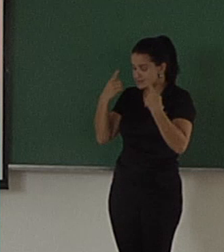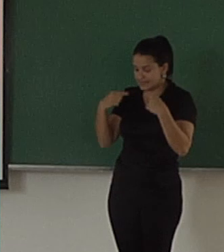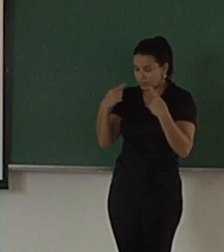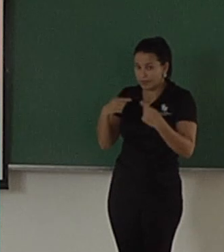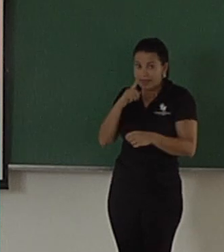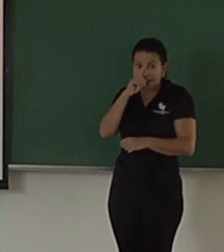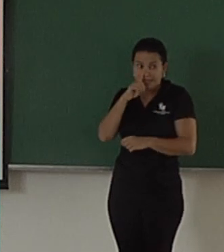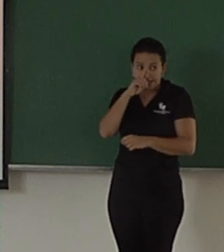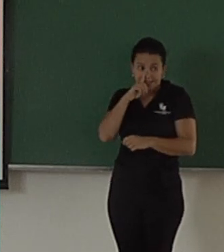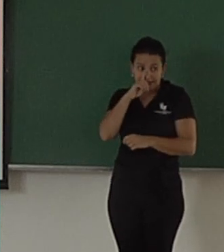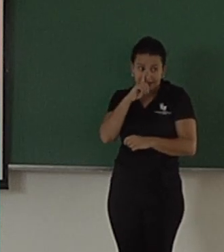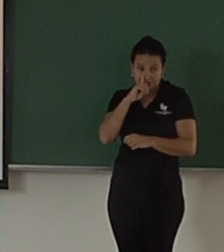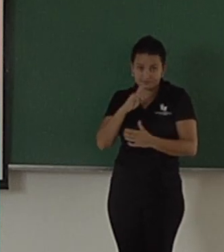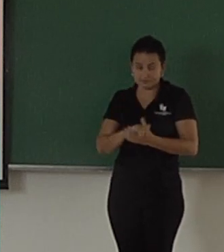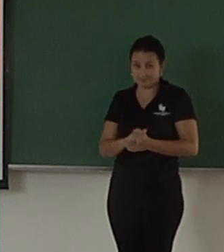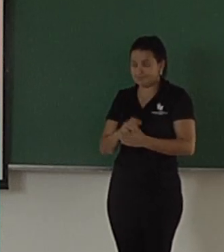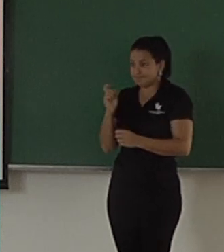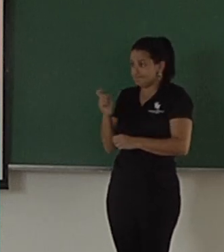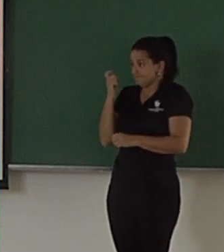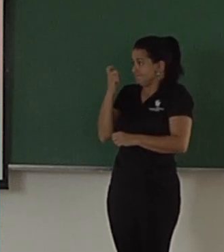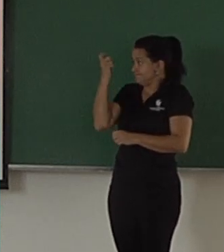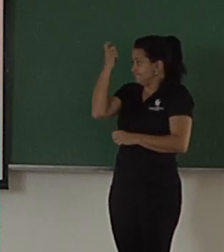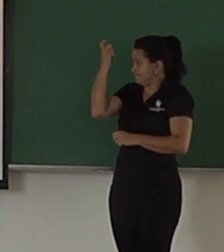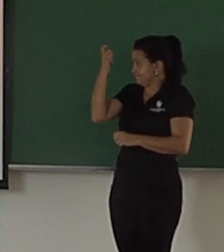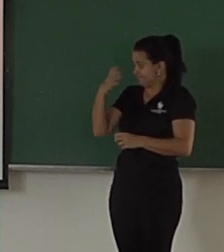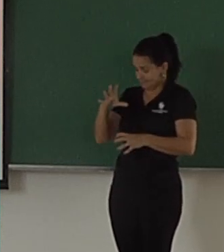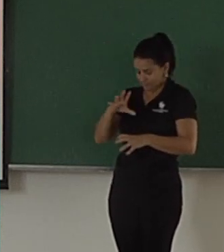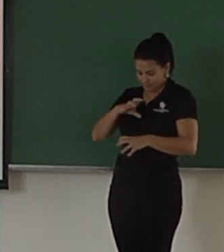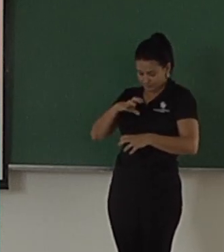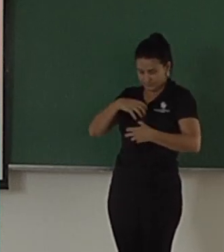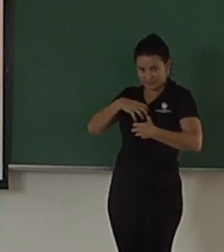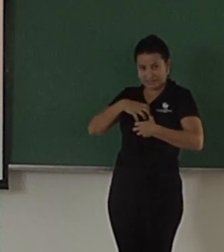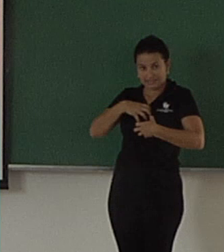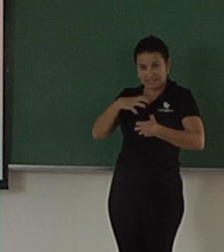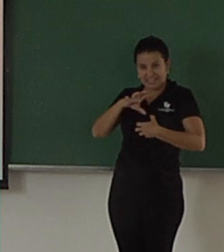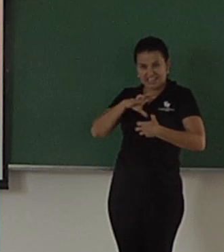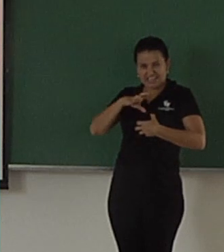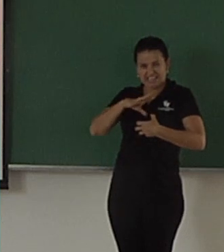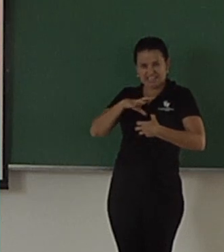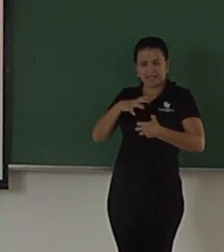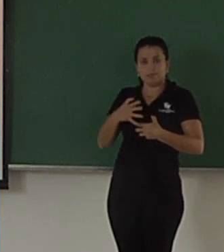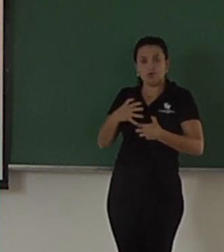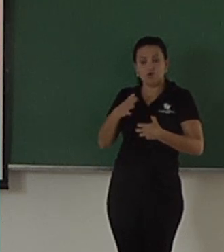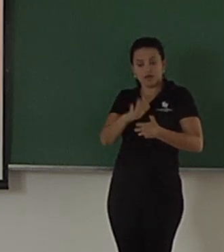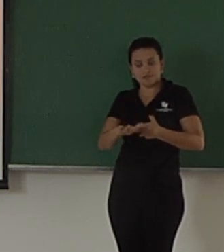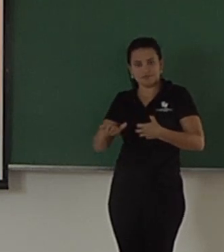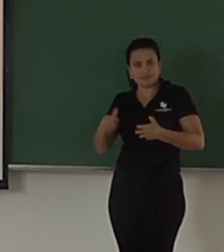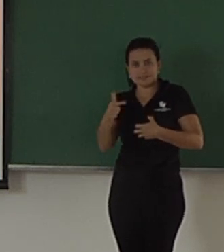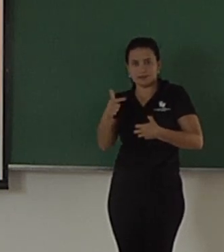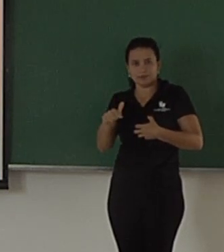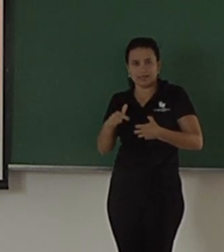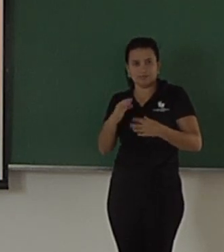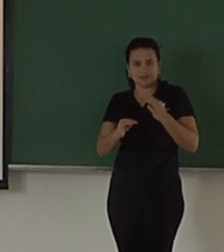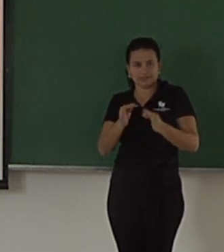grave, severa, é uma queimadura. Essa paciente queimou na infância, não teve um tratamento adequado.